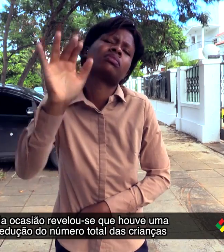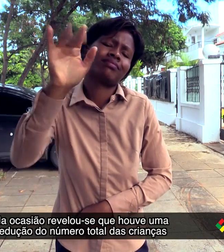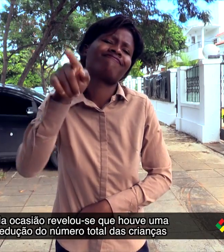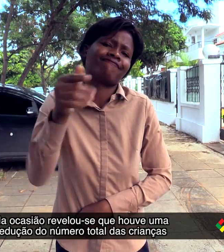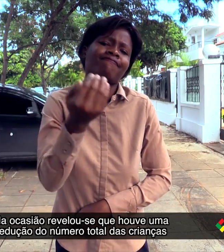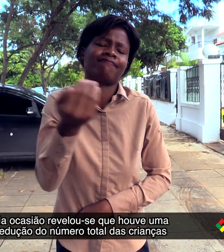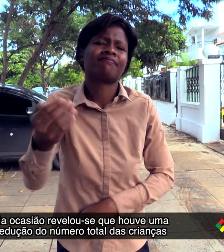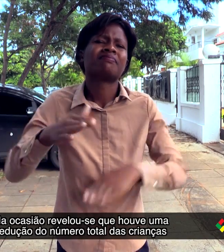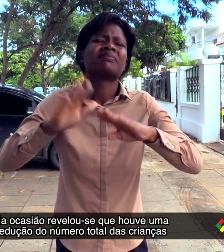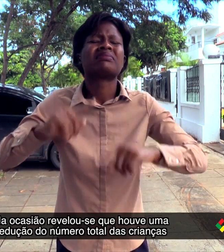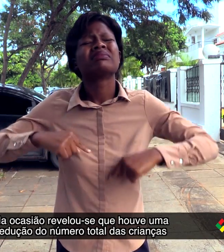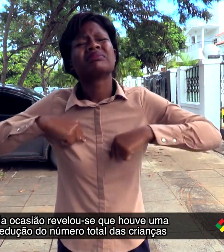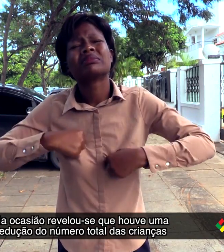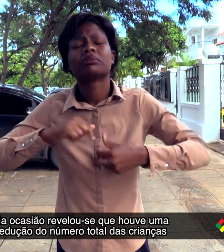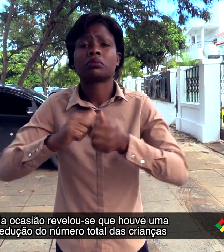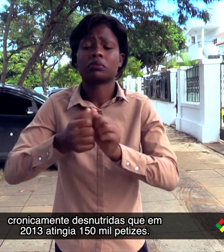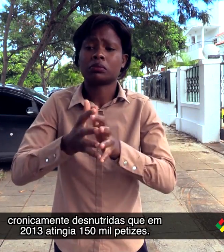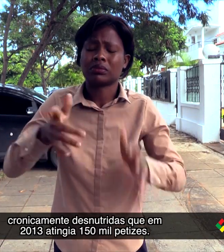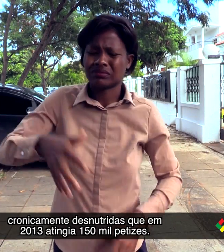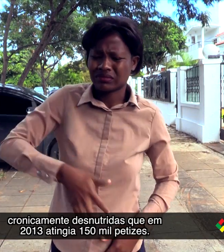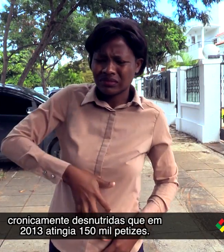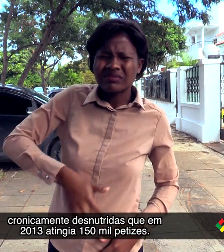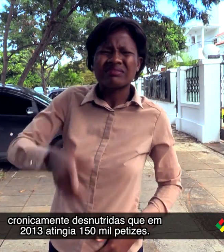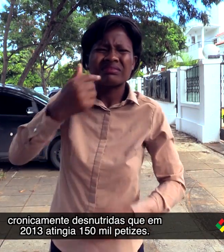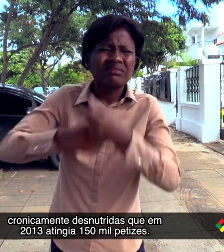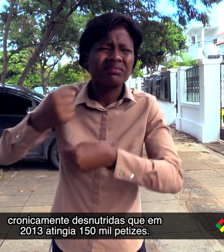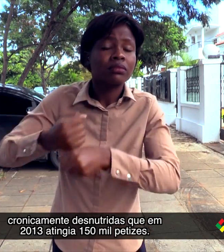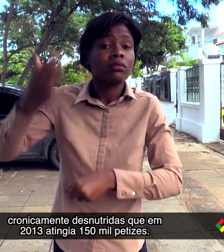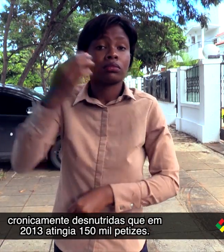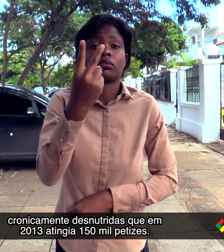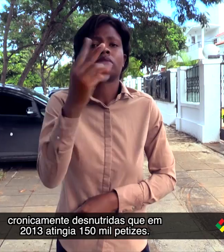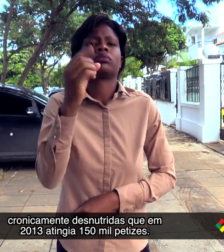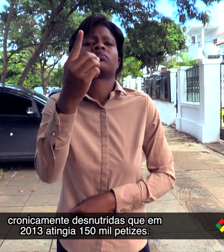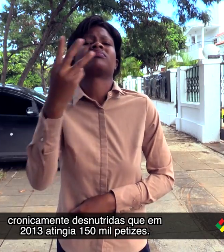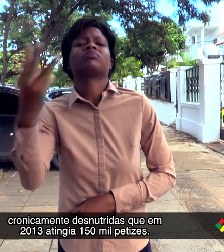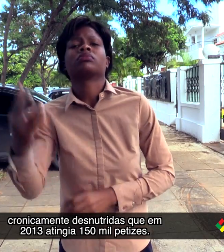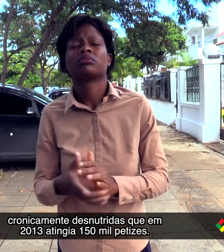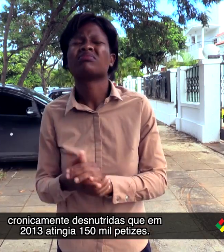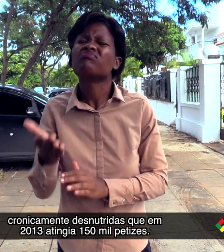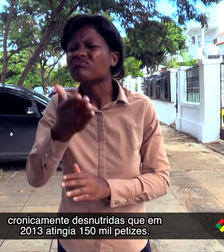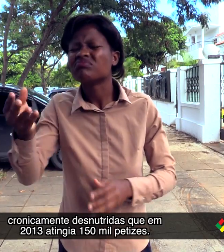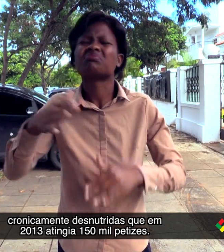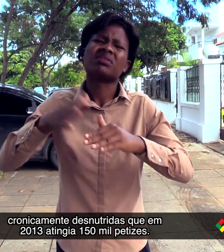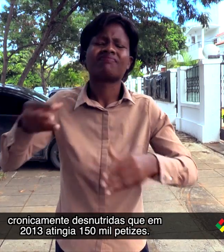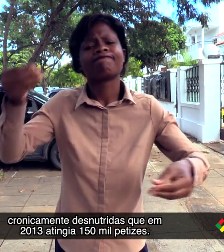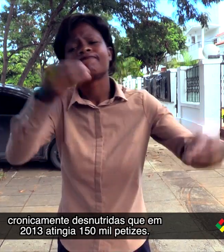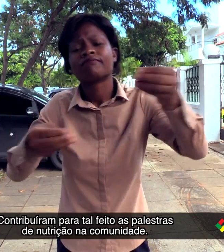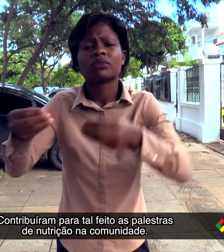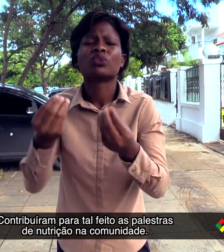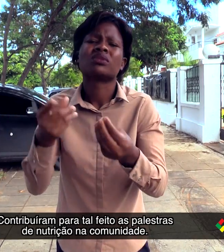redução do número total das crianças cronicamente desnutridas, que em 2013 atingia 150 mil petizes. Contribuíram para